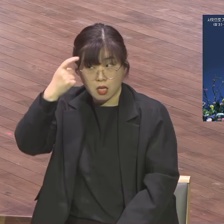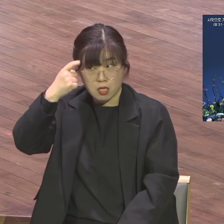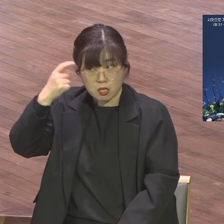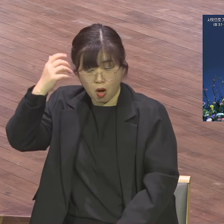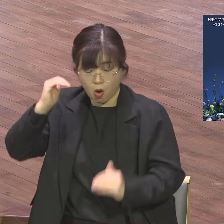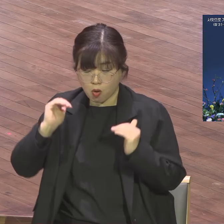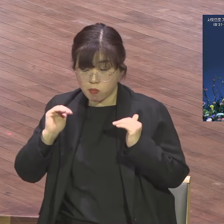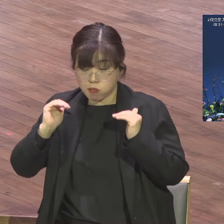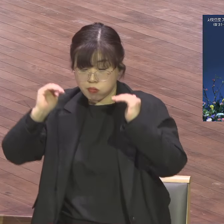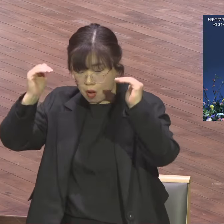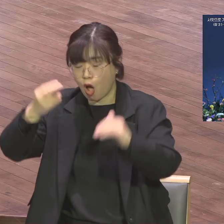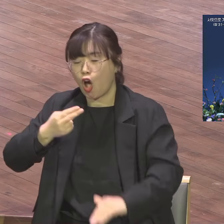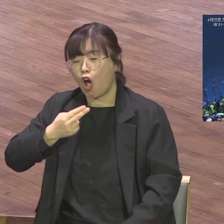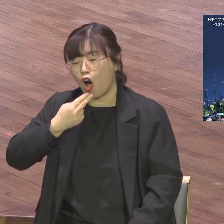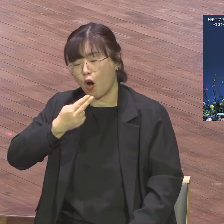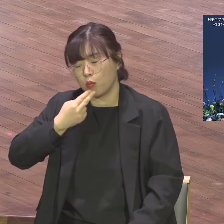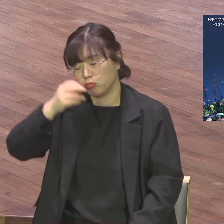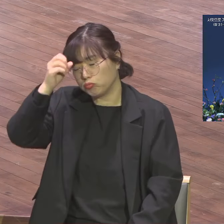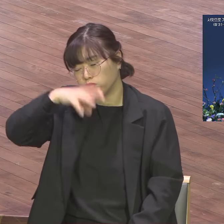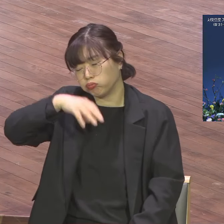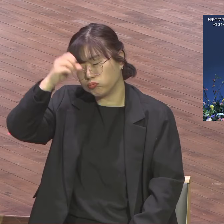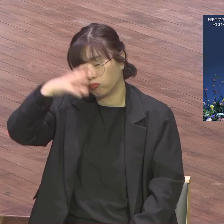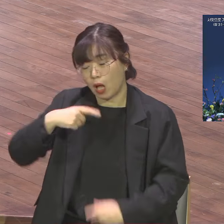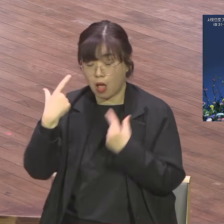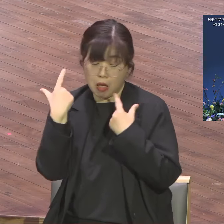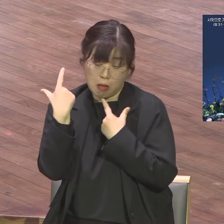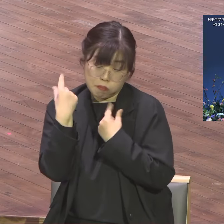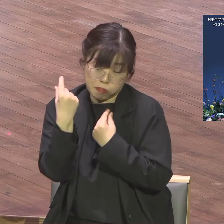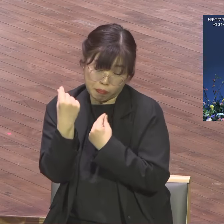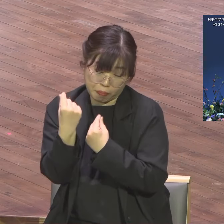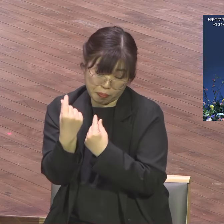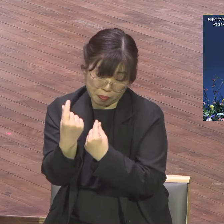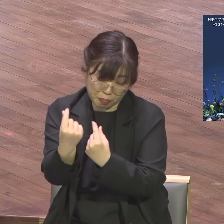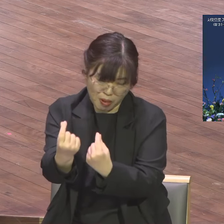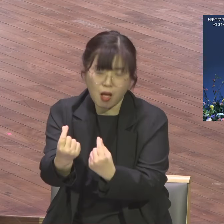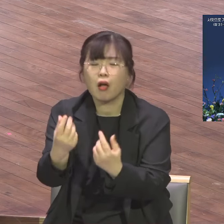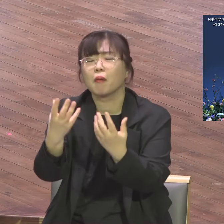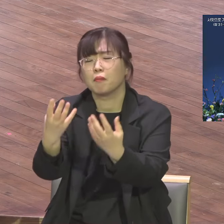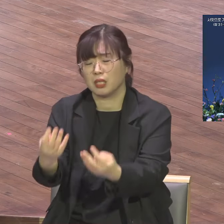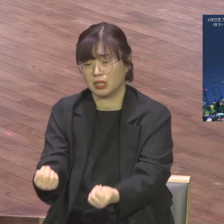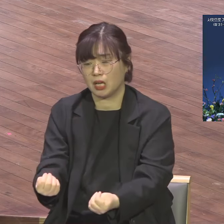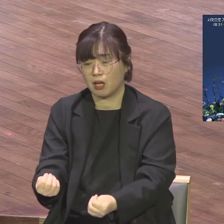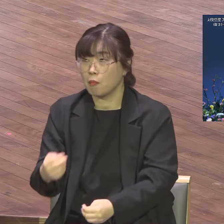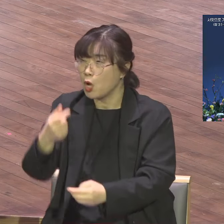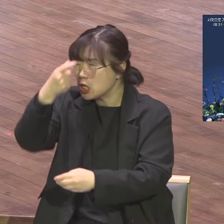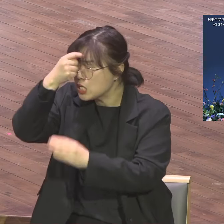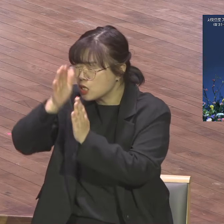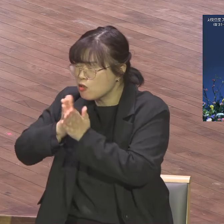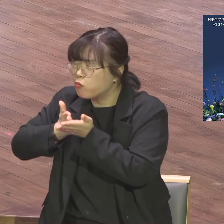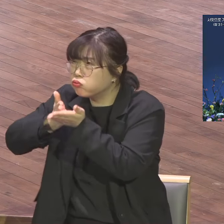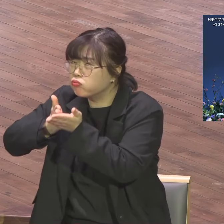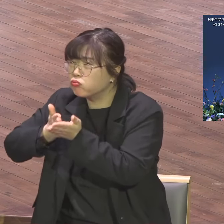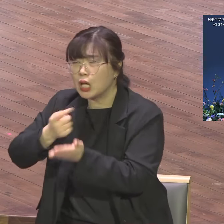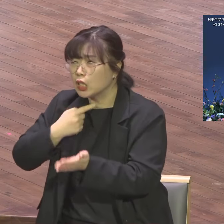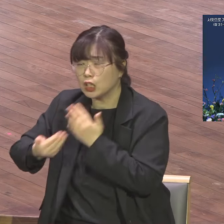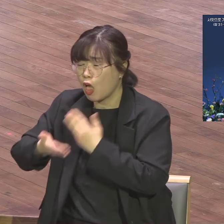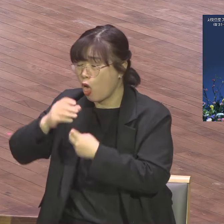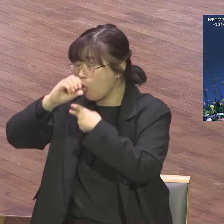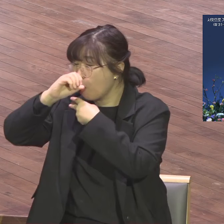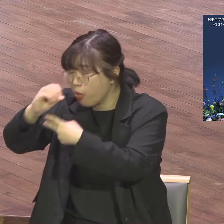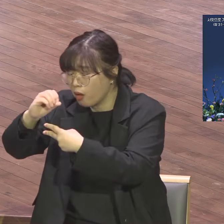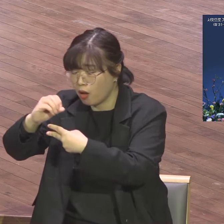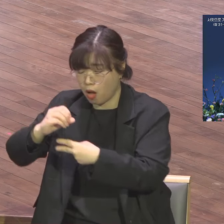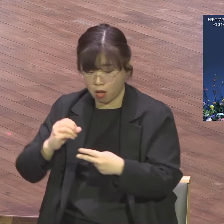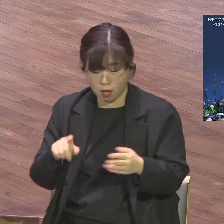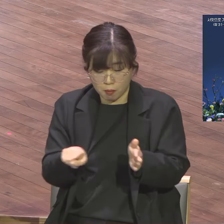다람 쳇바퀴. 차차 기도 응답도 못 받고 영적으로 체험도 없고 그냥 아무런 성장이